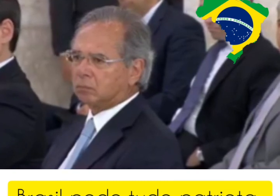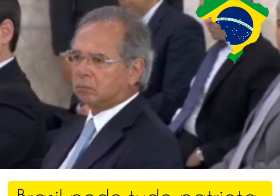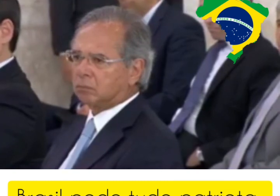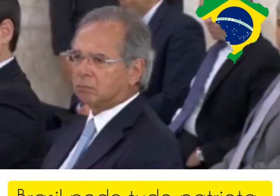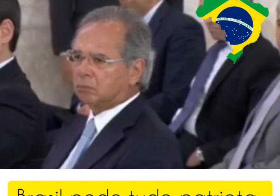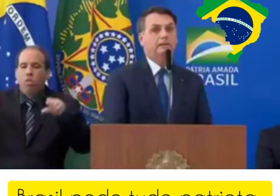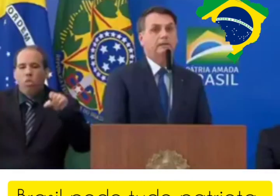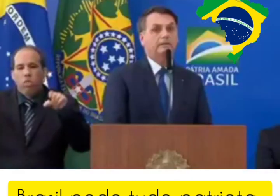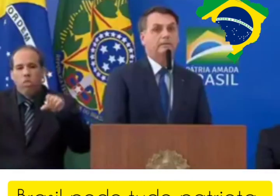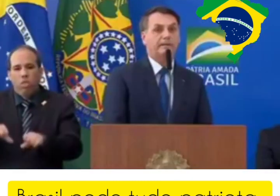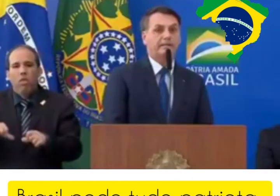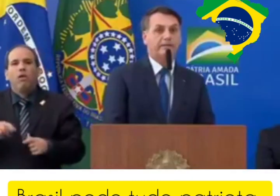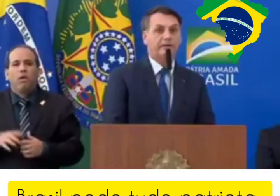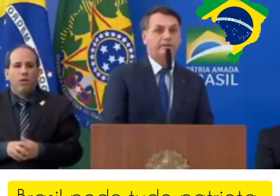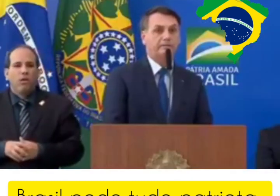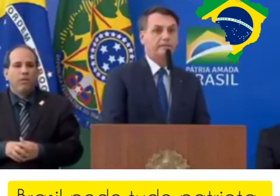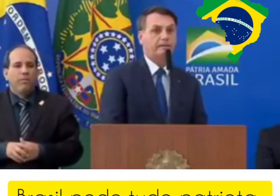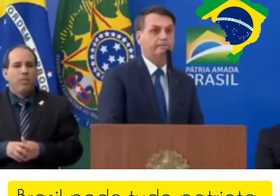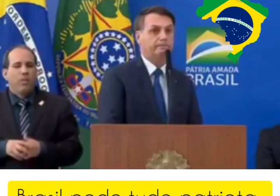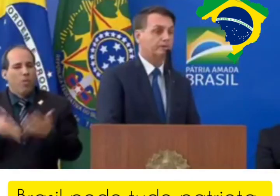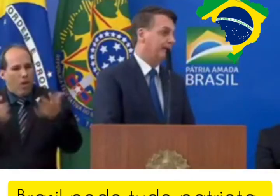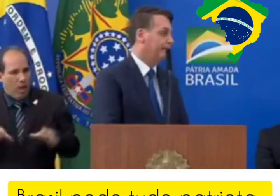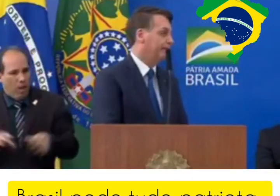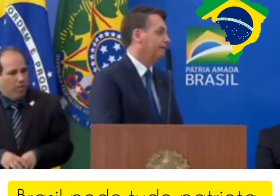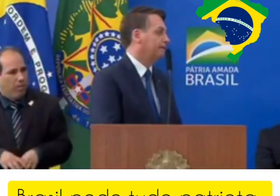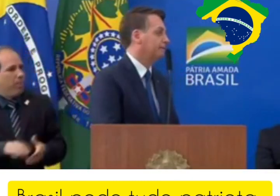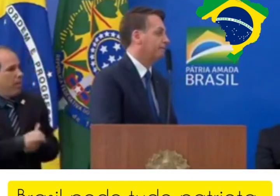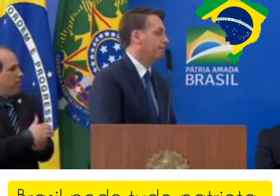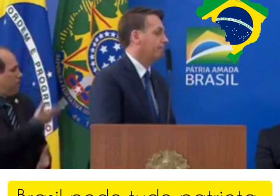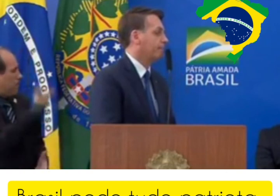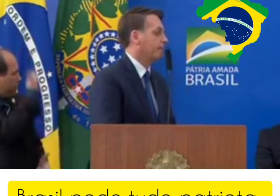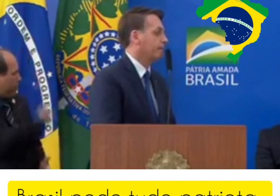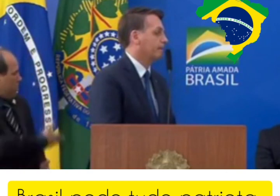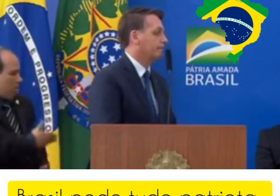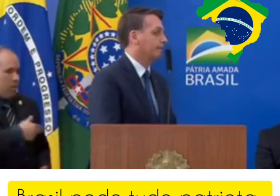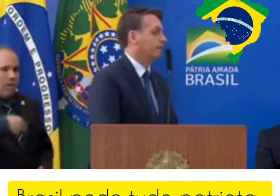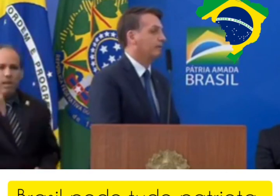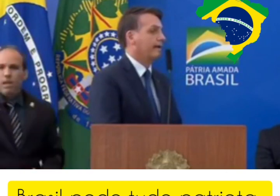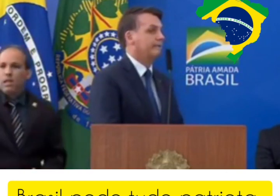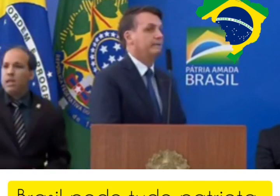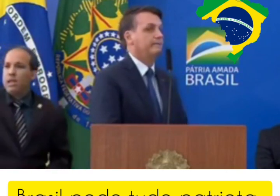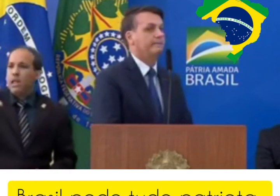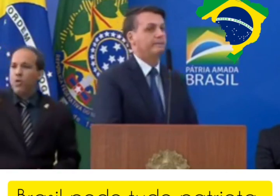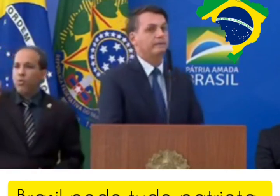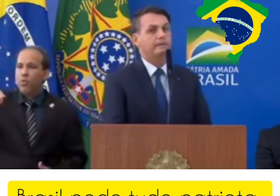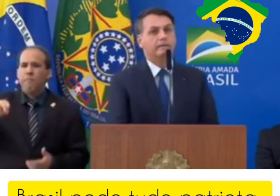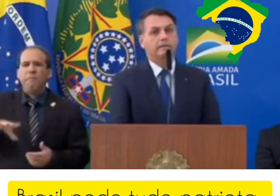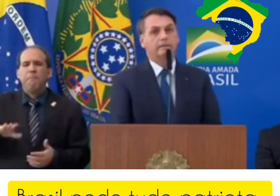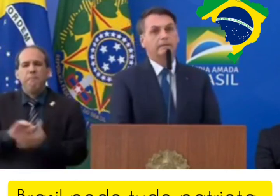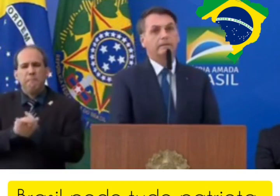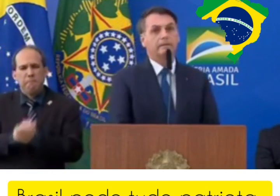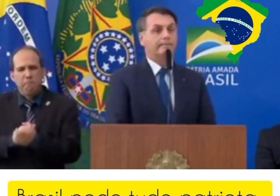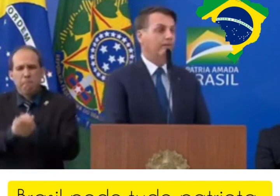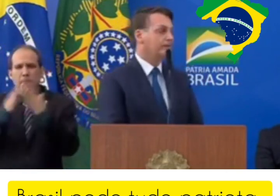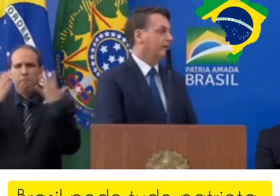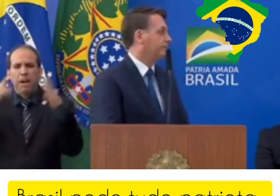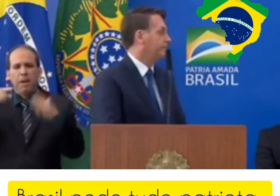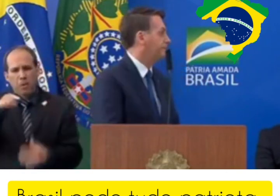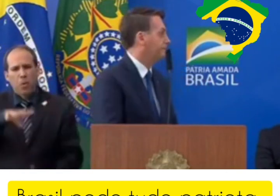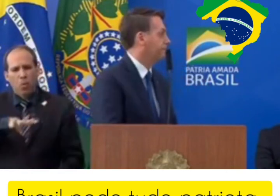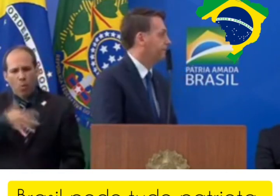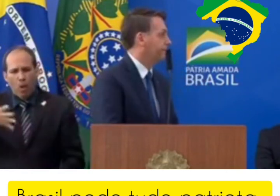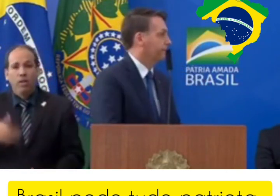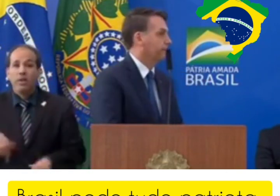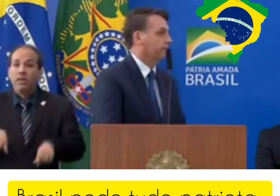sérios revés. Então, prezado Nelson, meus parabéns pela coragem e pelo